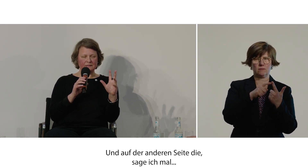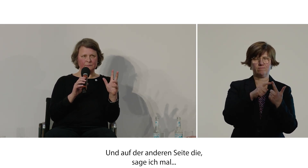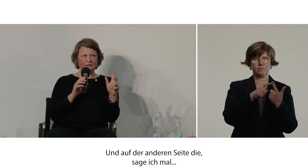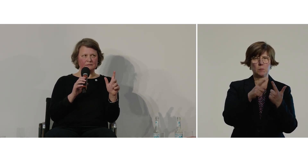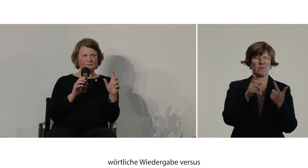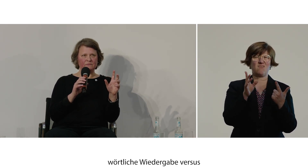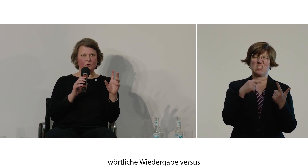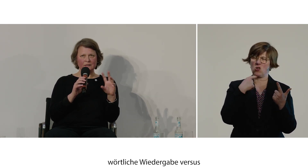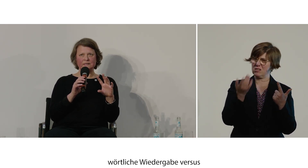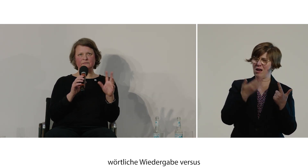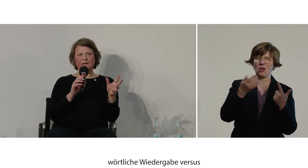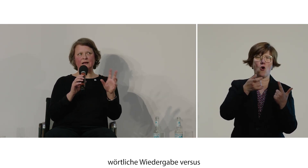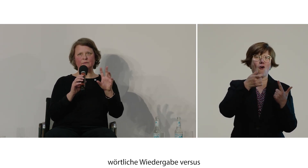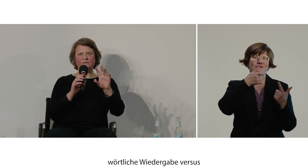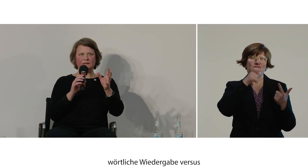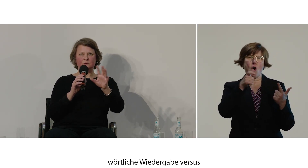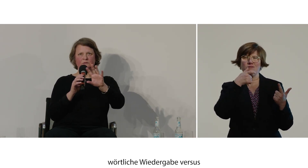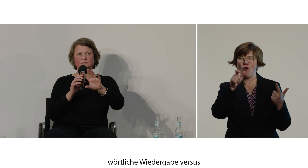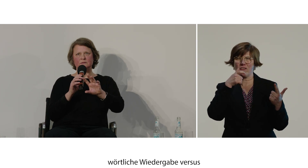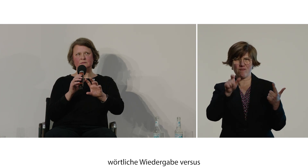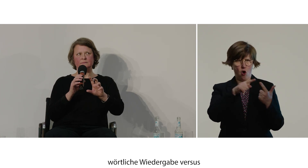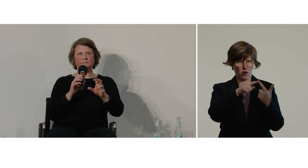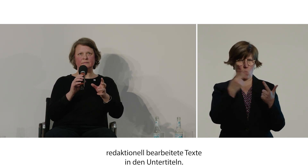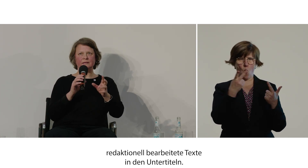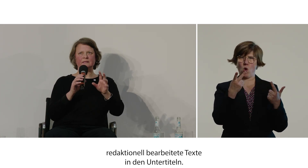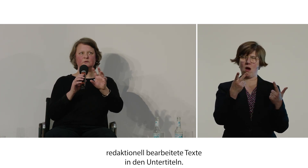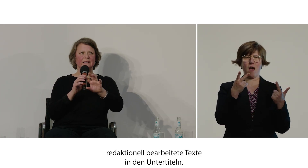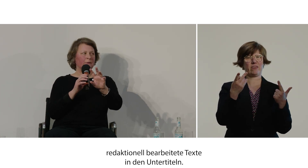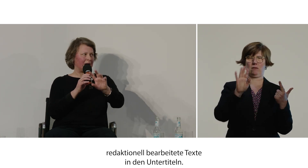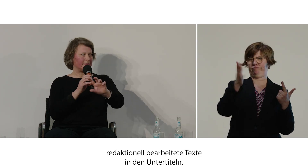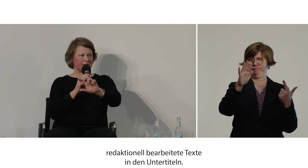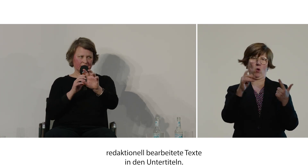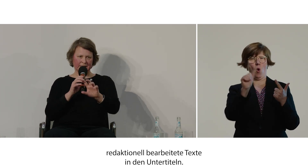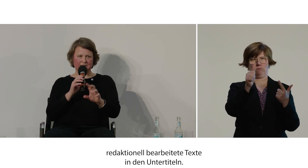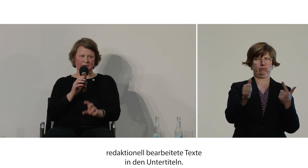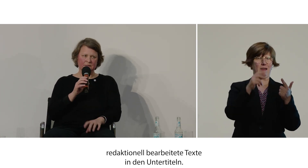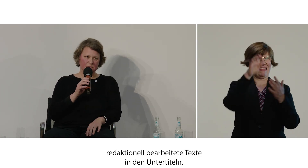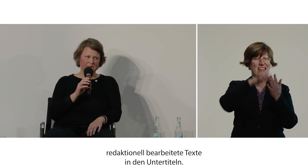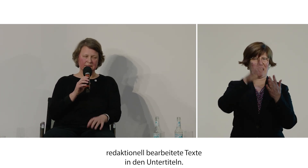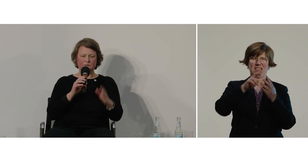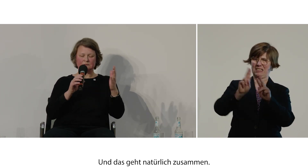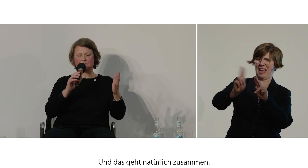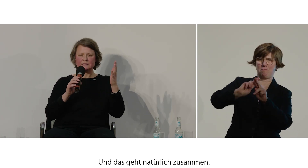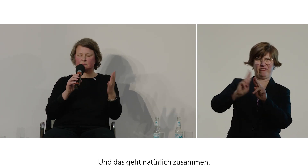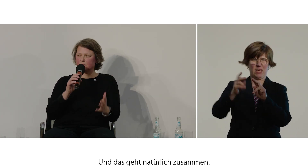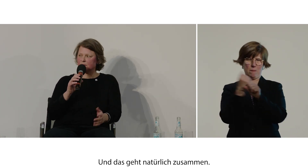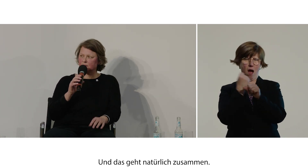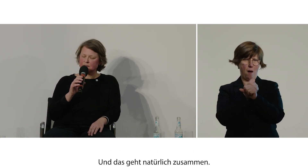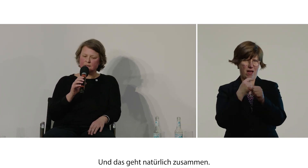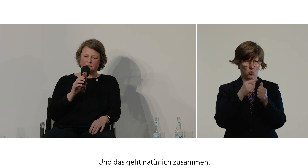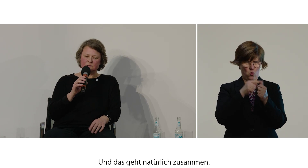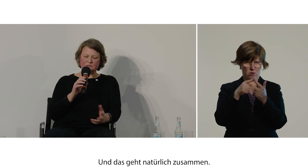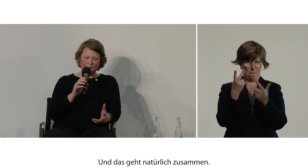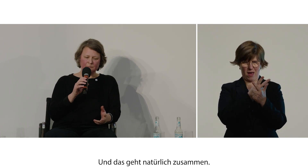sag ich mal, wörtliche Wiedergabe versus redaktionell bearbeitete Texte in den Untertiteln. Und das geht natürlich